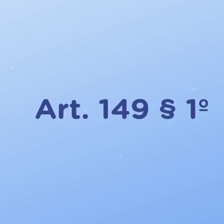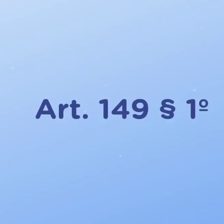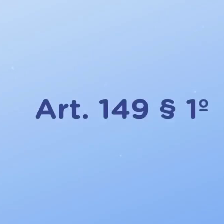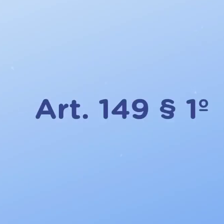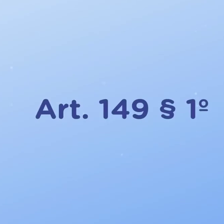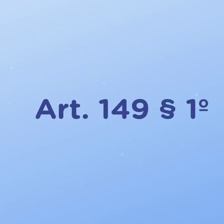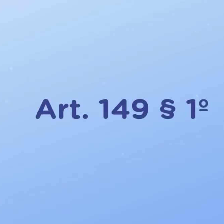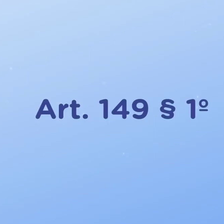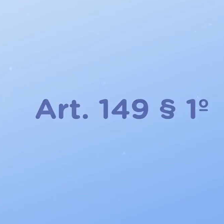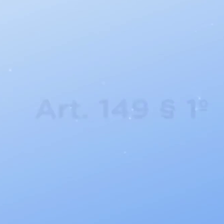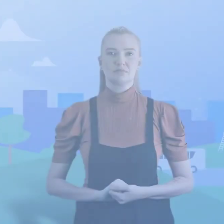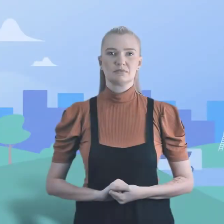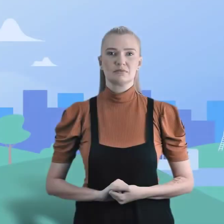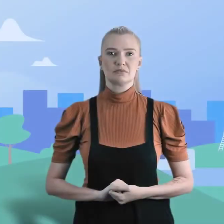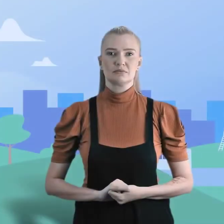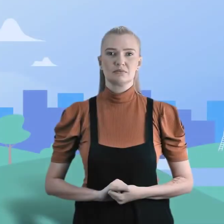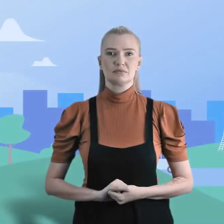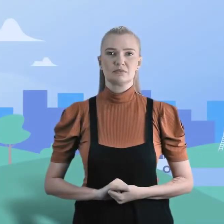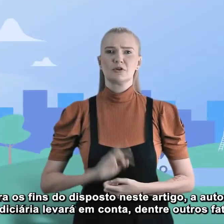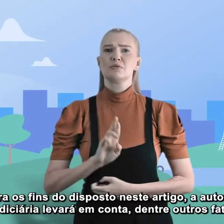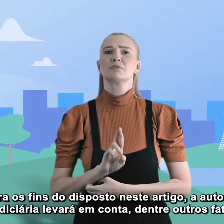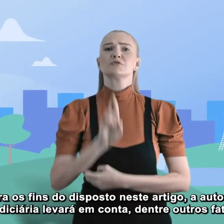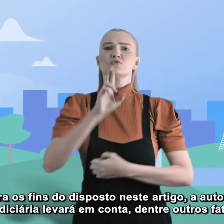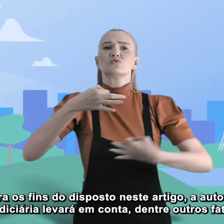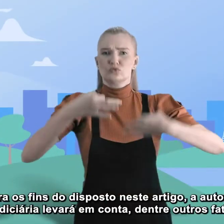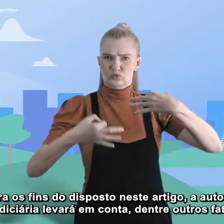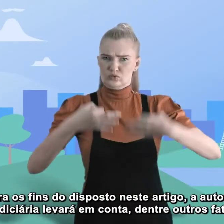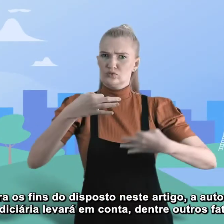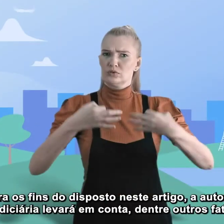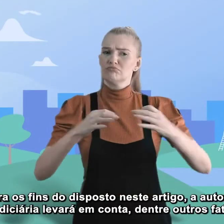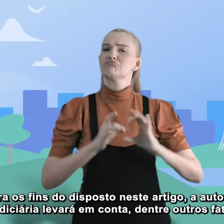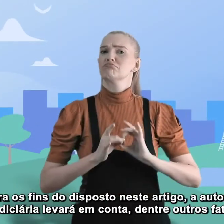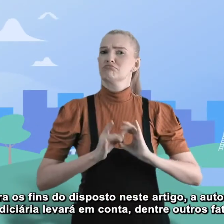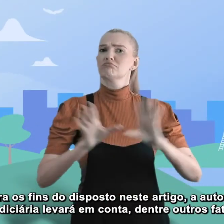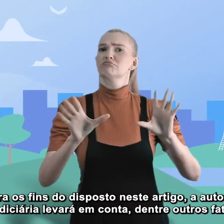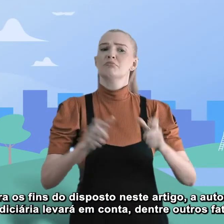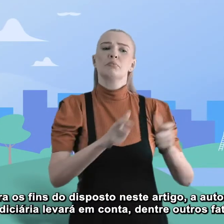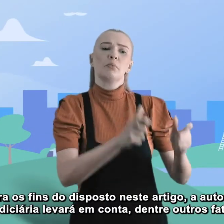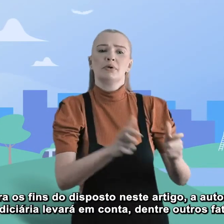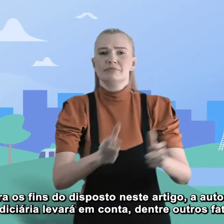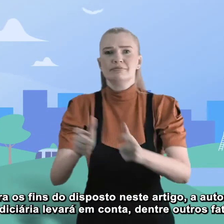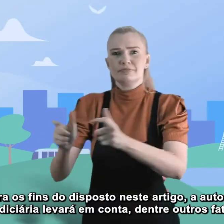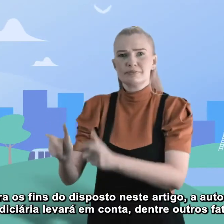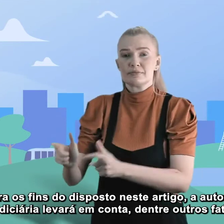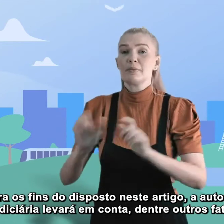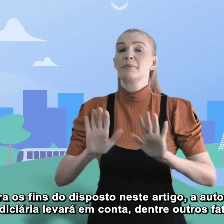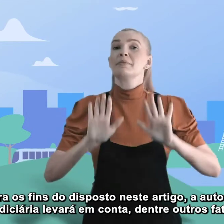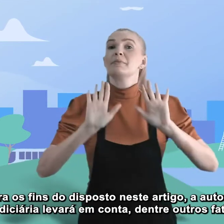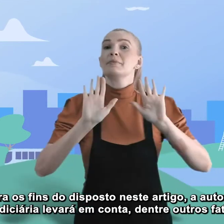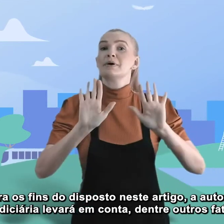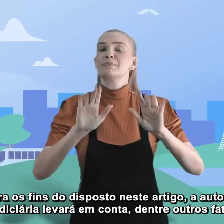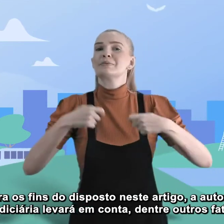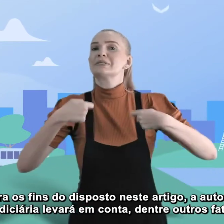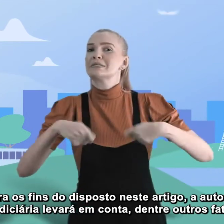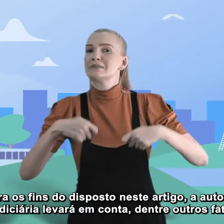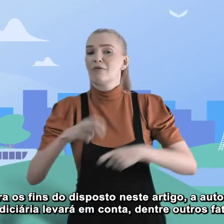Artigo 149, parágrafo 1º. Para os fins do disposto neste artigo, a autoridade judiciária levará